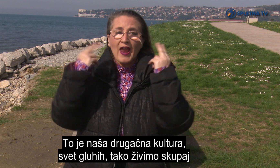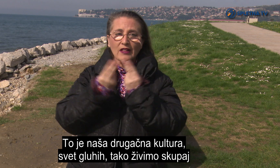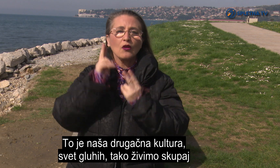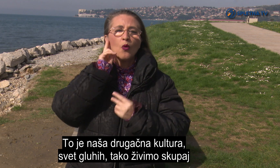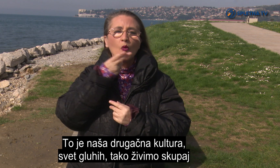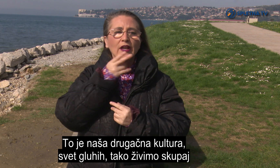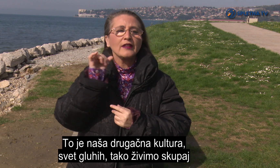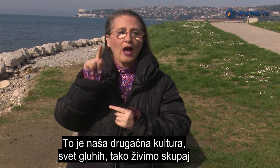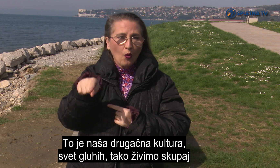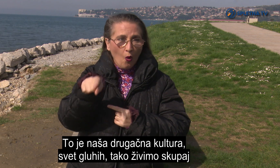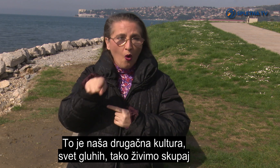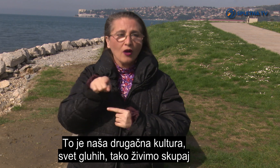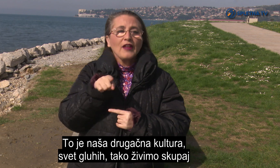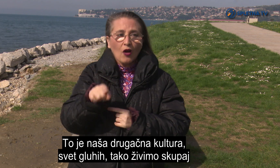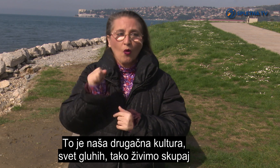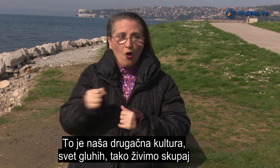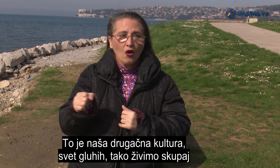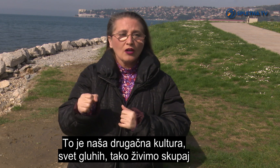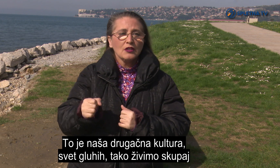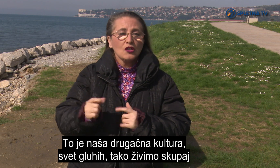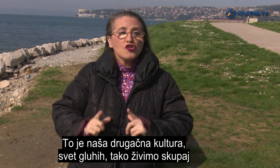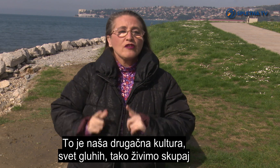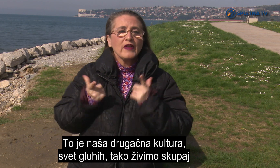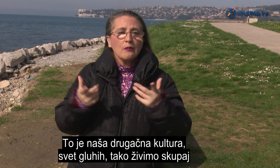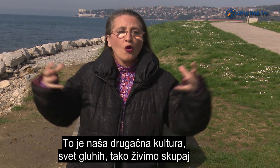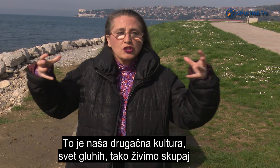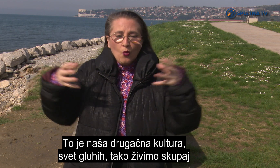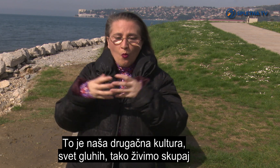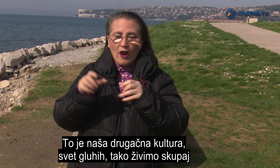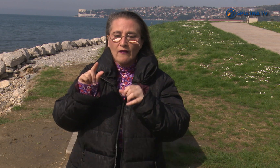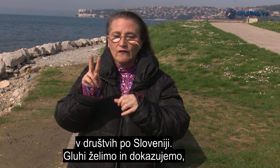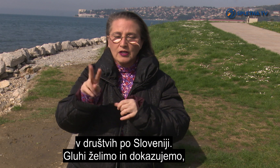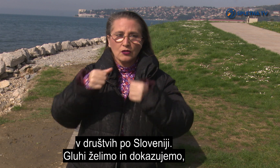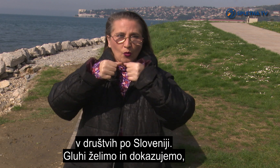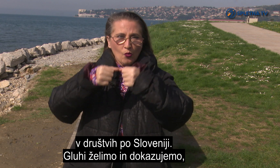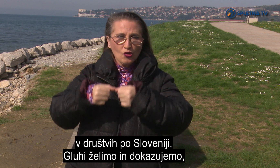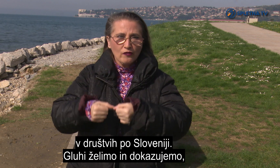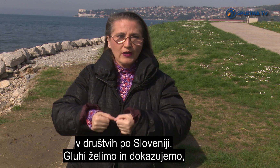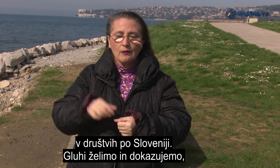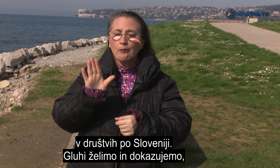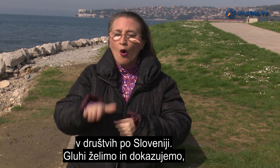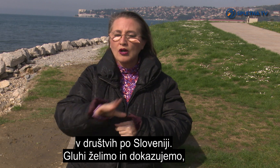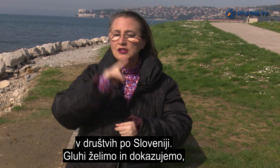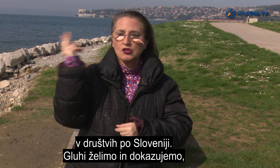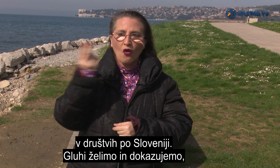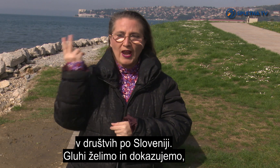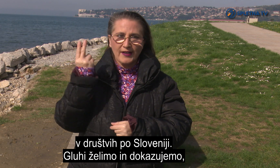Svet gluhih tako živimo skupaj v društvu po